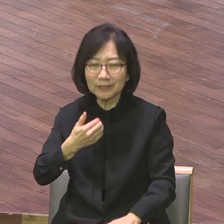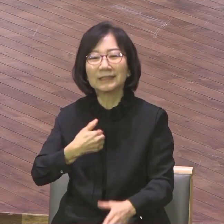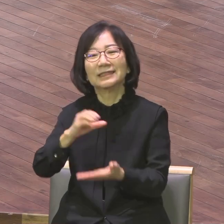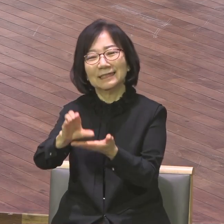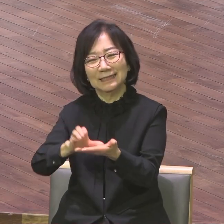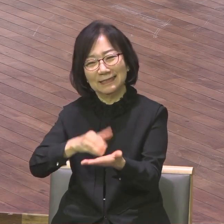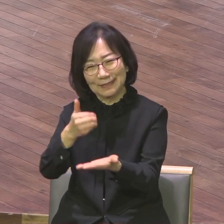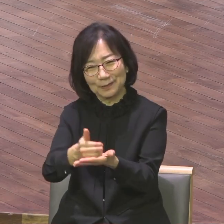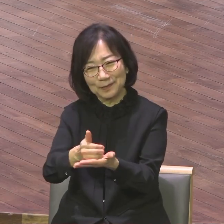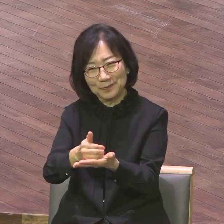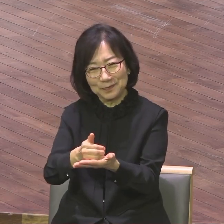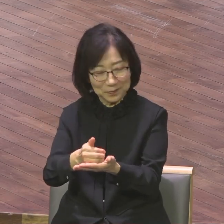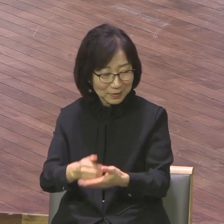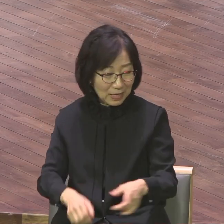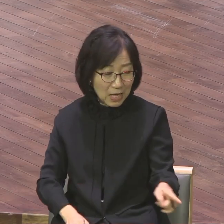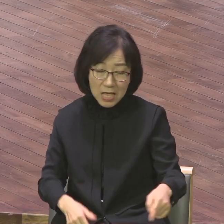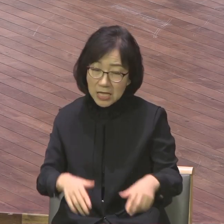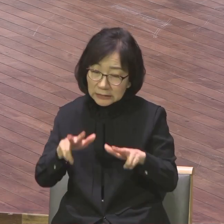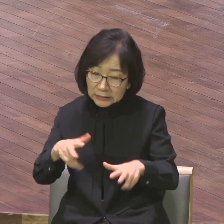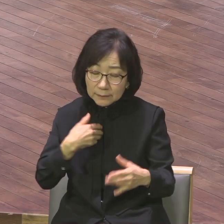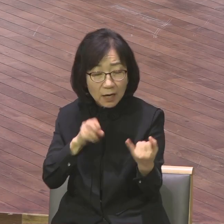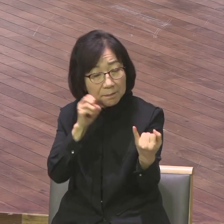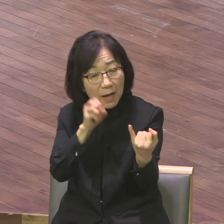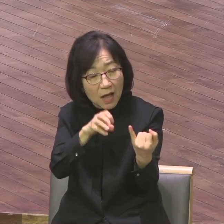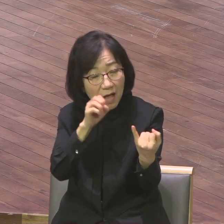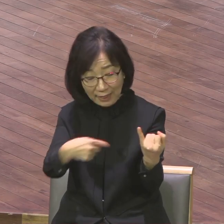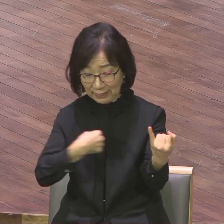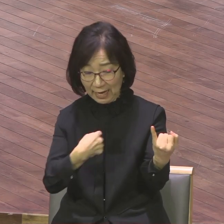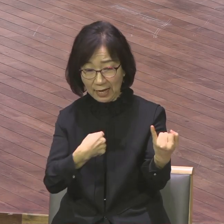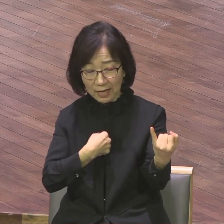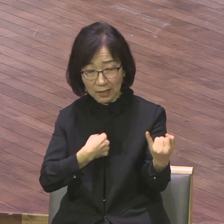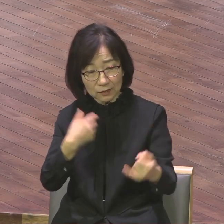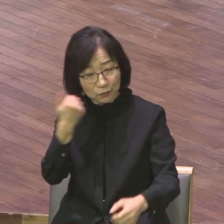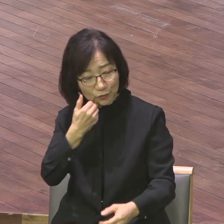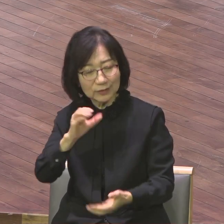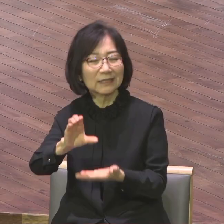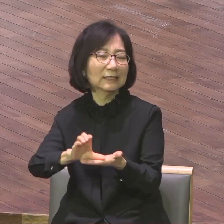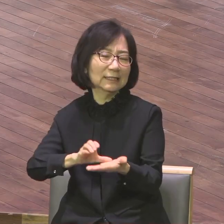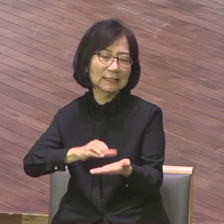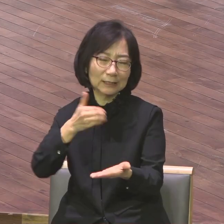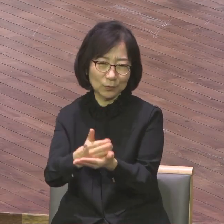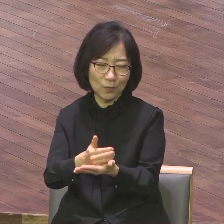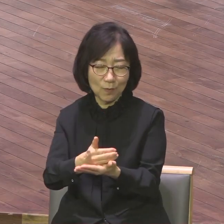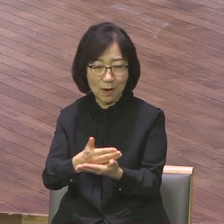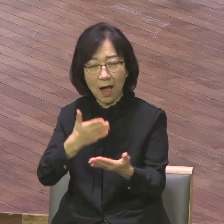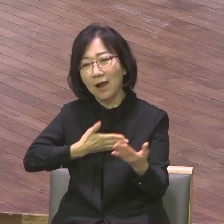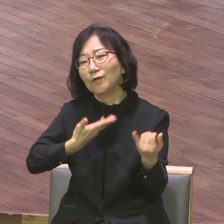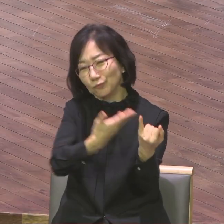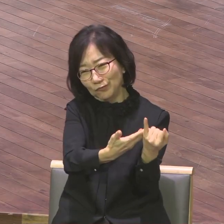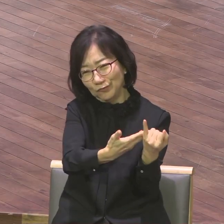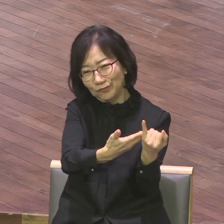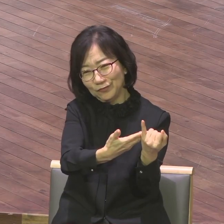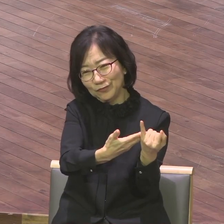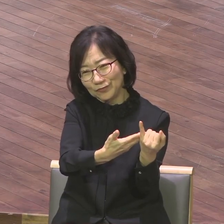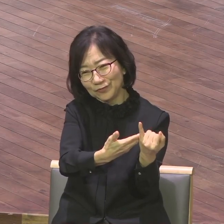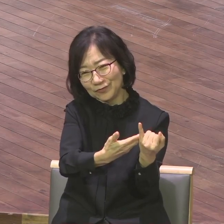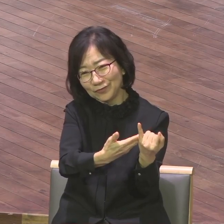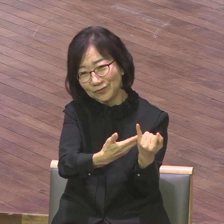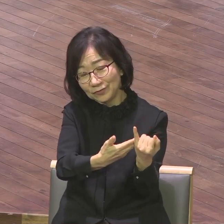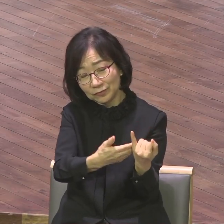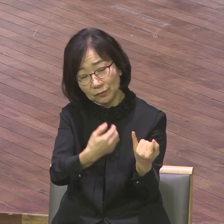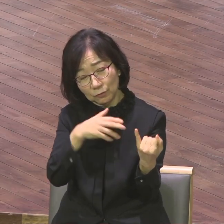예수께서 이르시되 내게 말하는 내가 그니라. 자, 내게 말하는